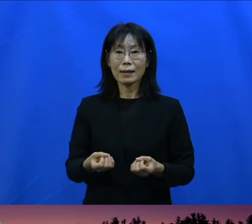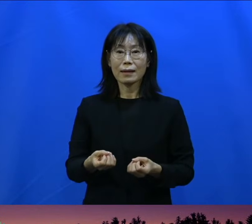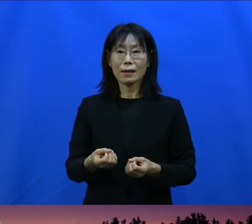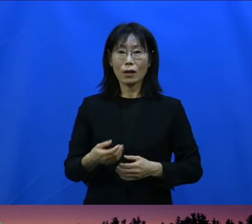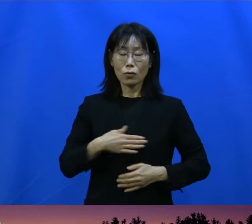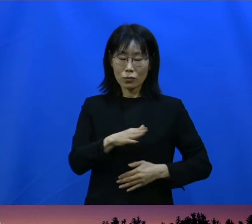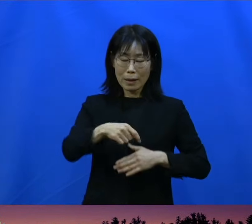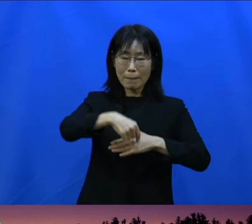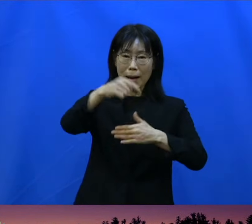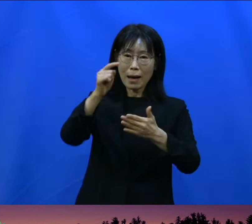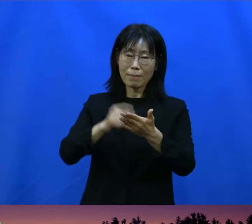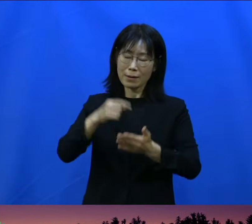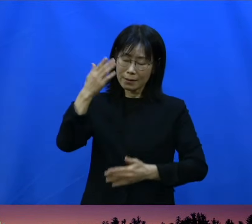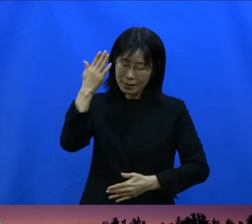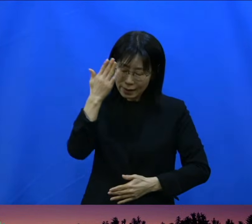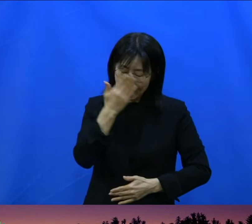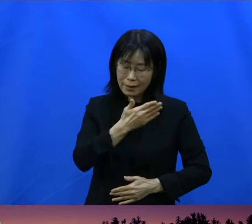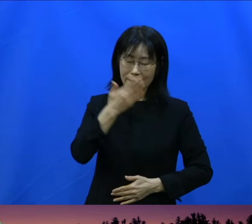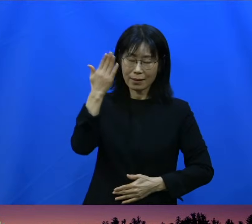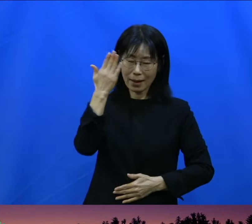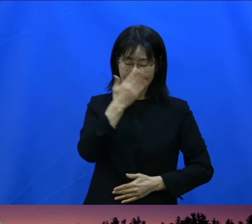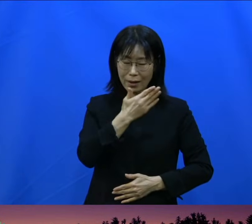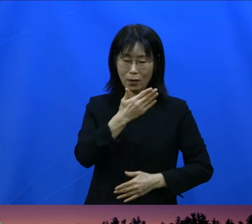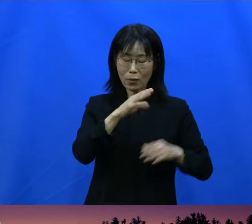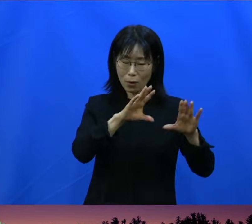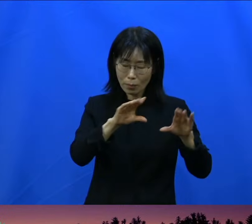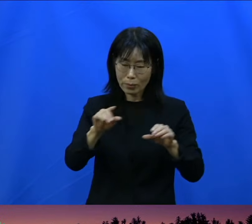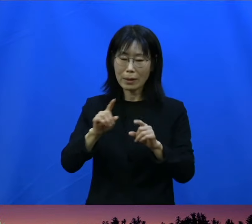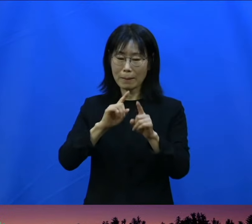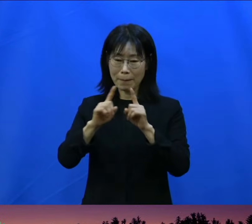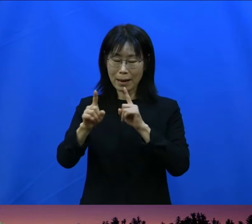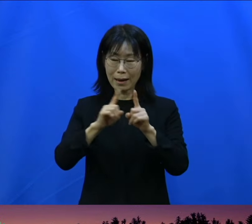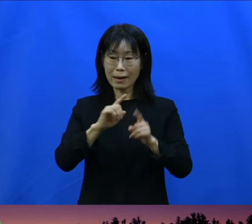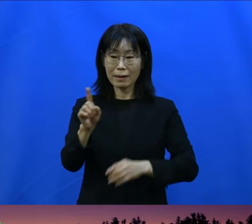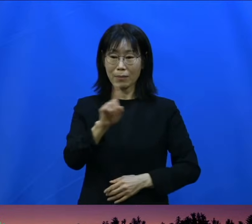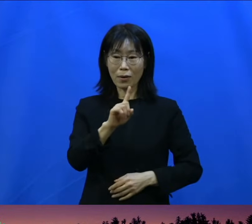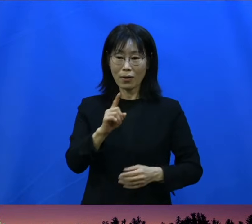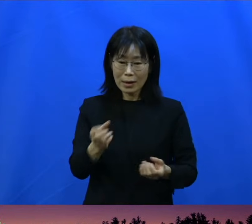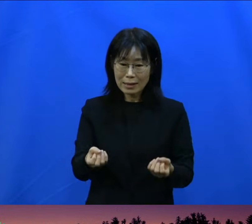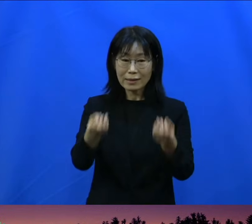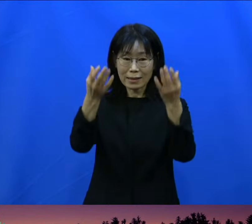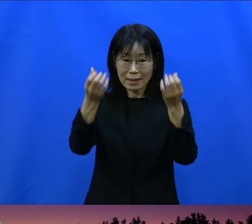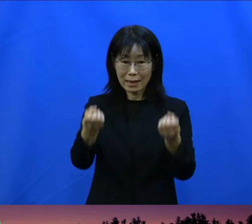마음을 정결하게 하는 하나의 의식을 치른 것입니다.